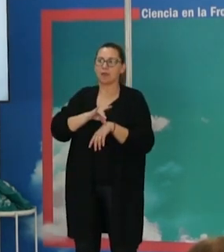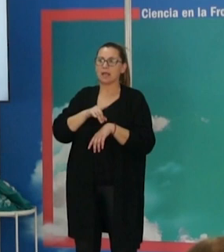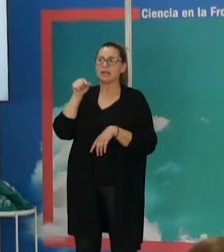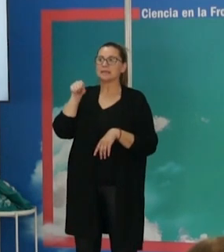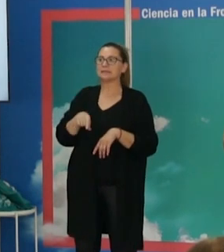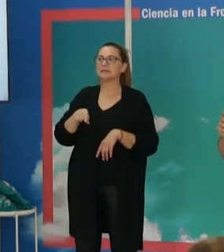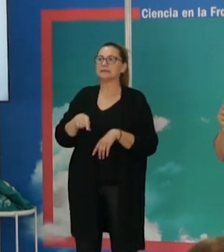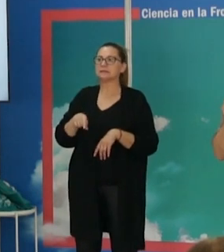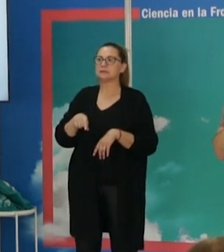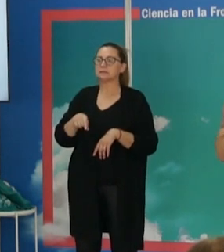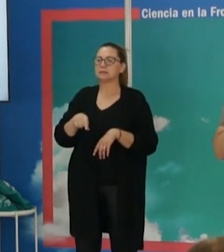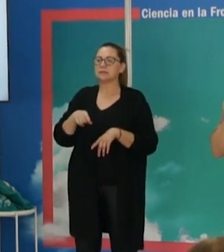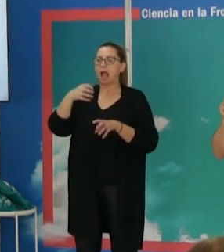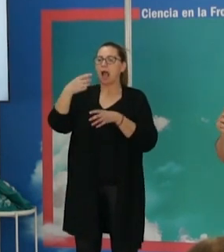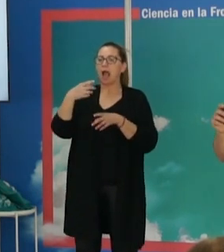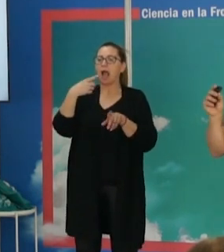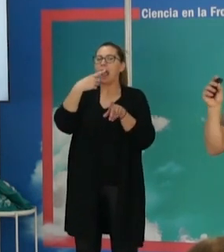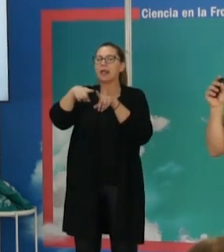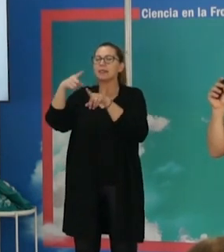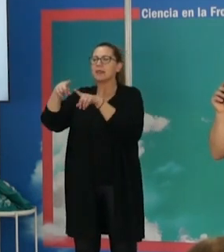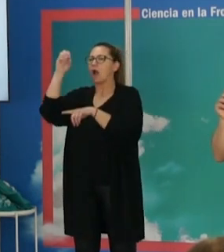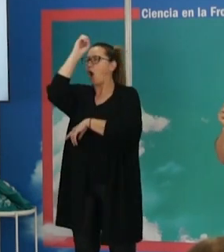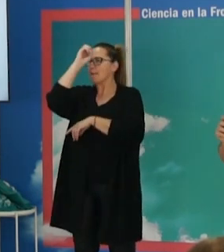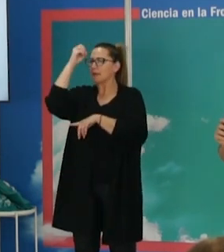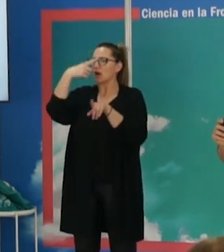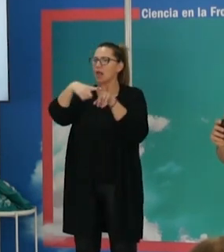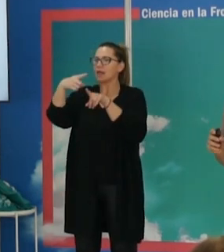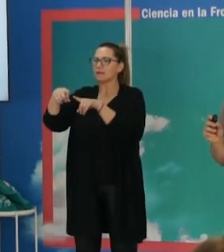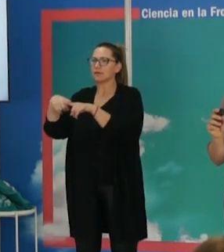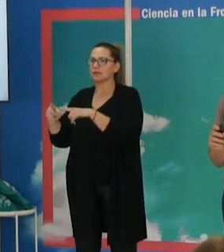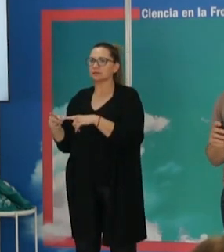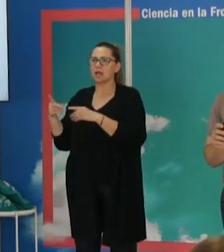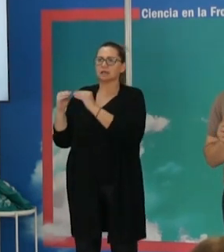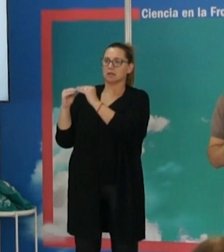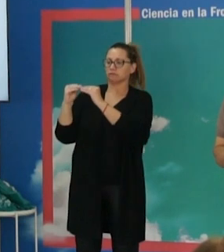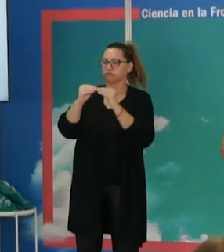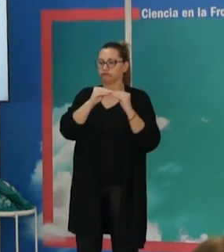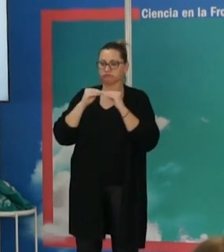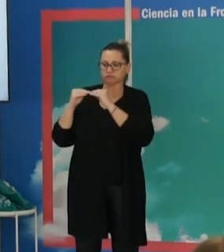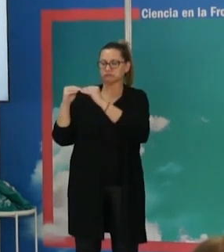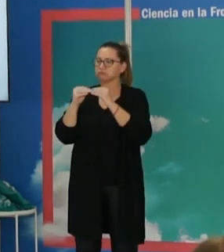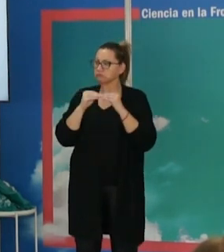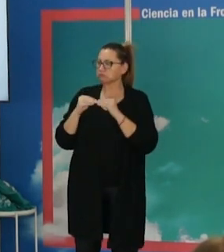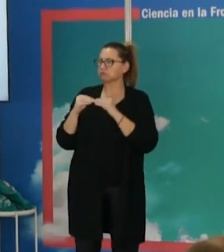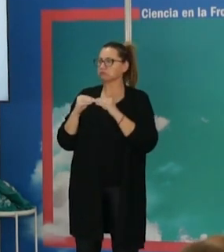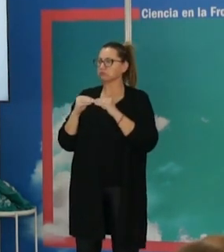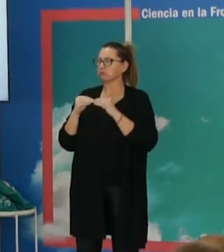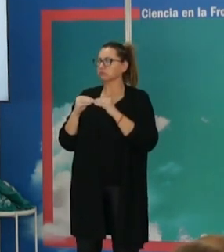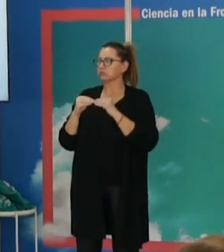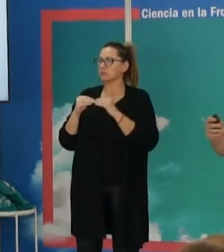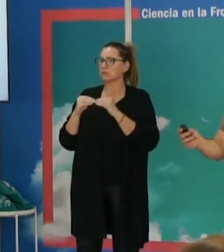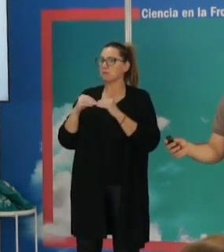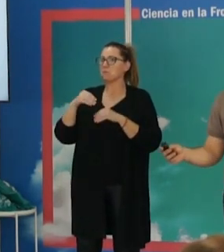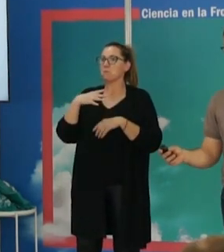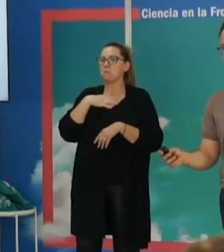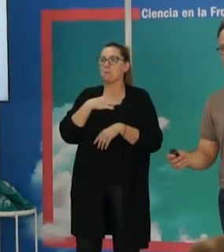pluralismo que diferentes visiones incompatibles entre sí podrían ser simultáneamente válidas?